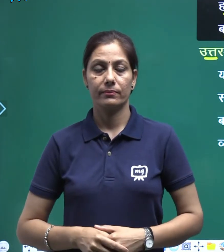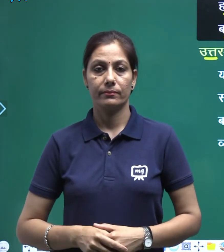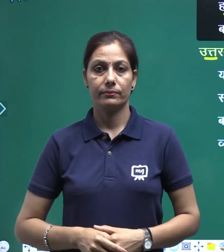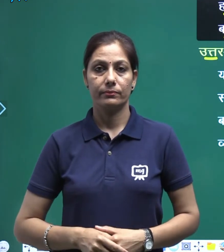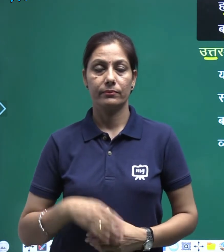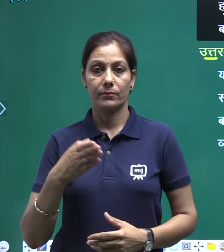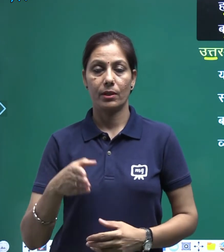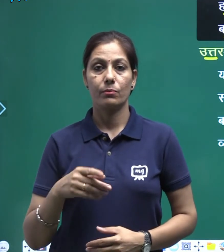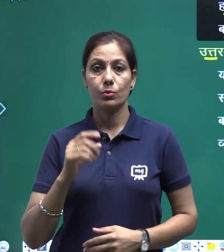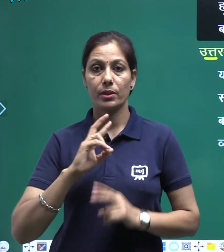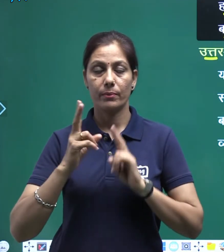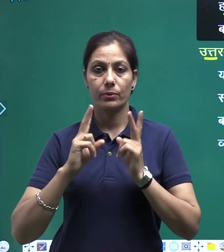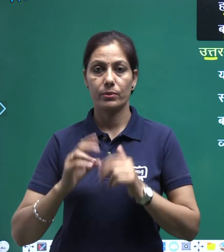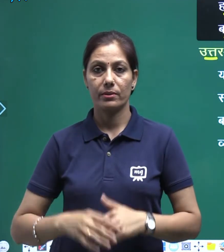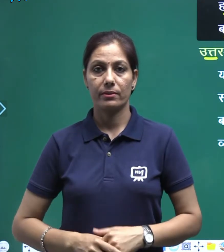तब उसकी बातों से